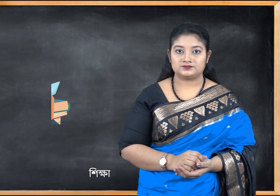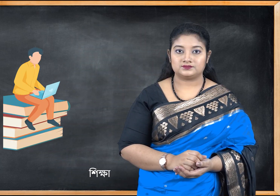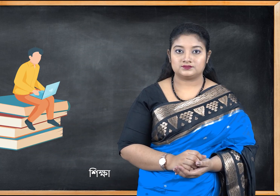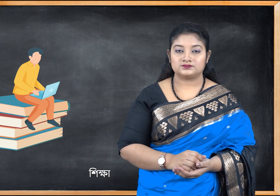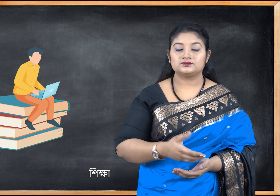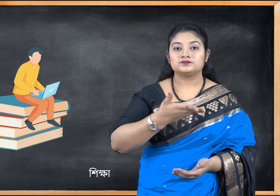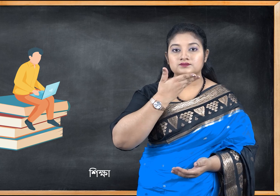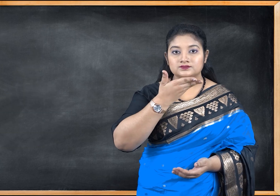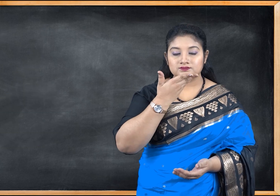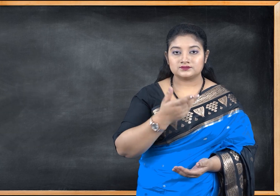শিক্ষা,